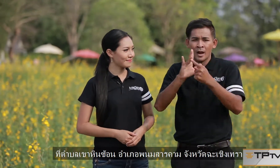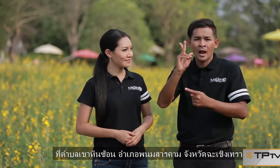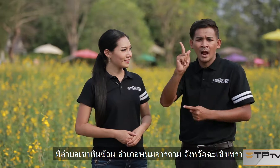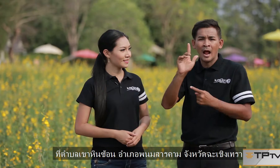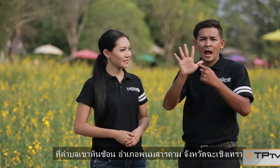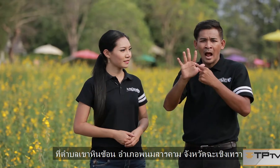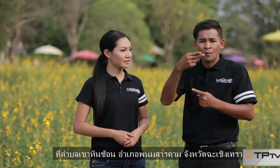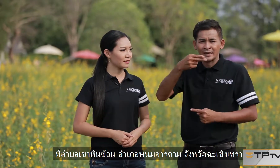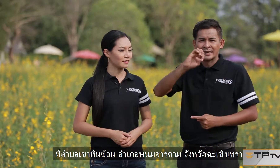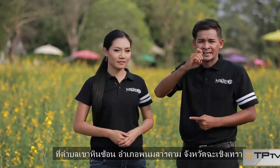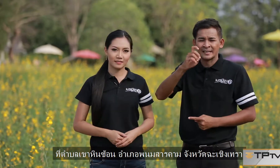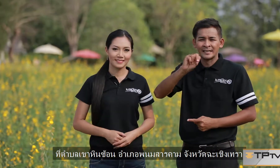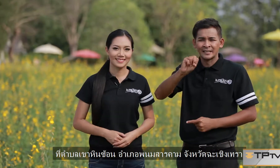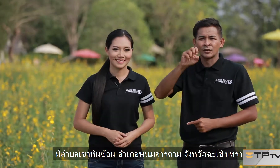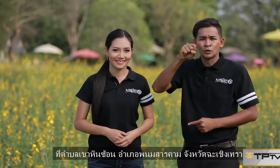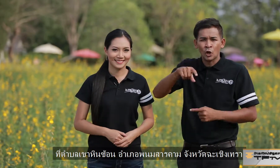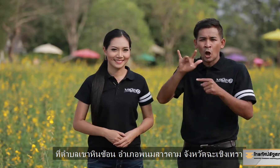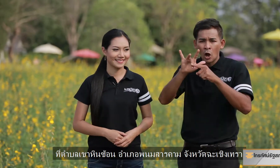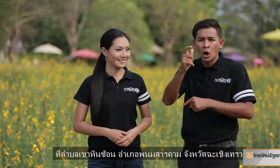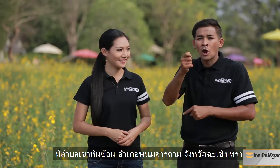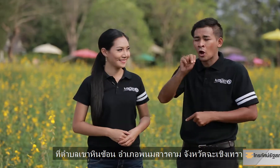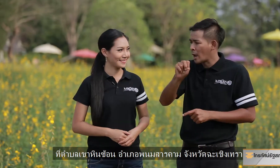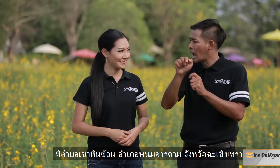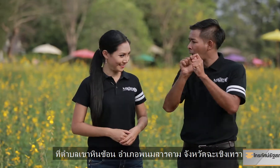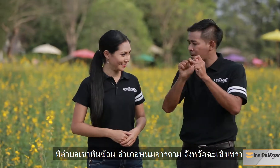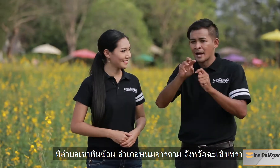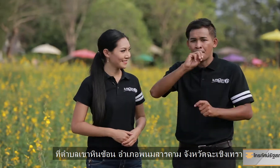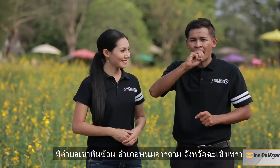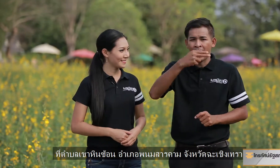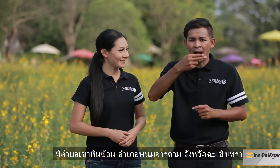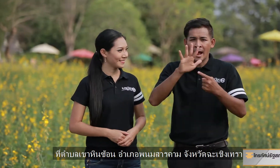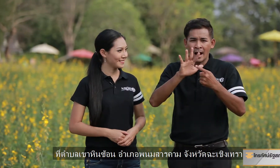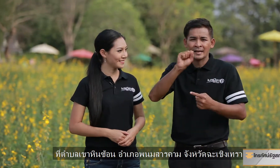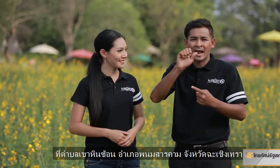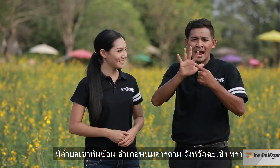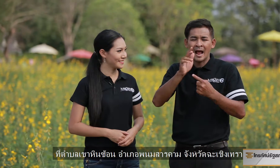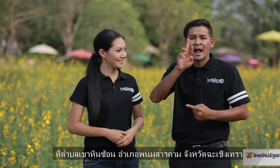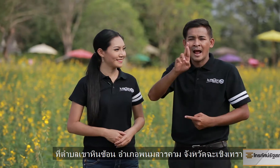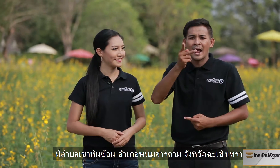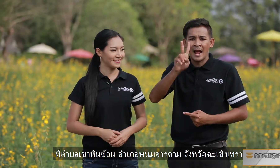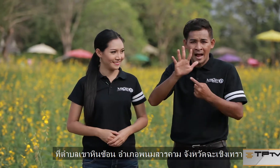ที่ตำบลเขาหินซ้อนอำเภอพนมสารคามจังหวัดฉะเชิงเทรา